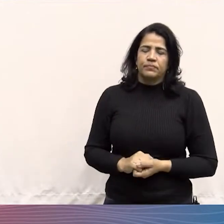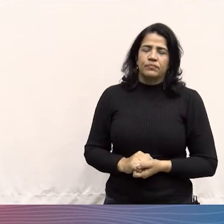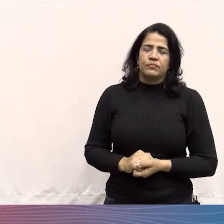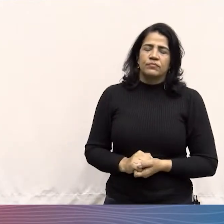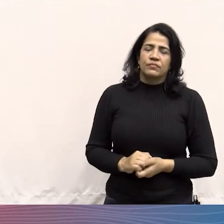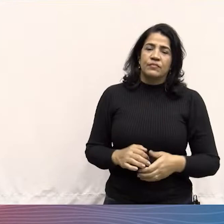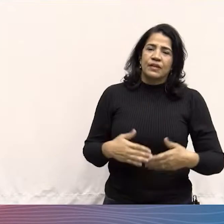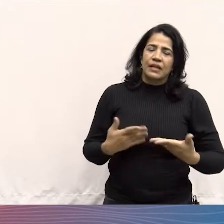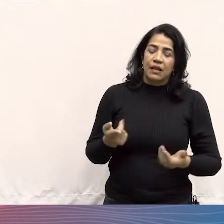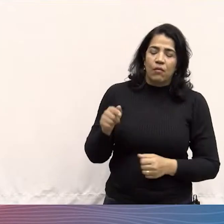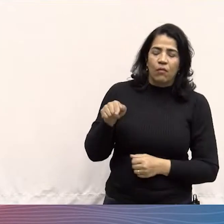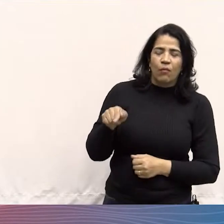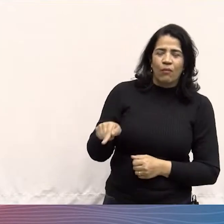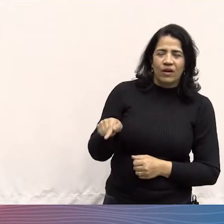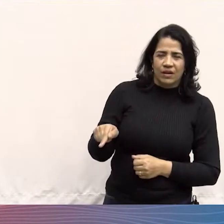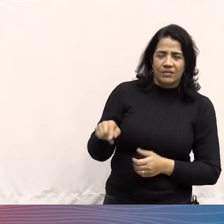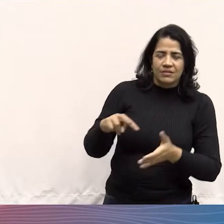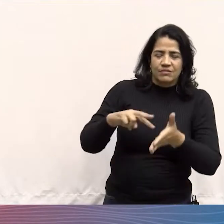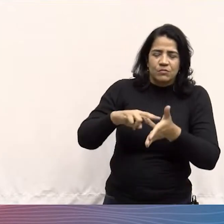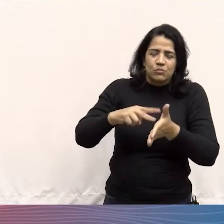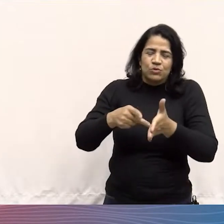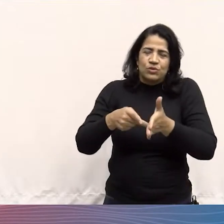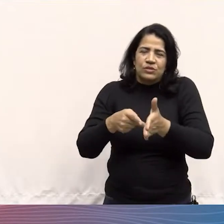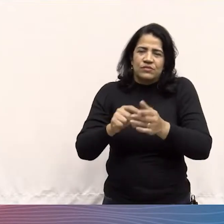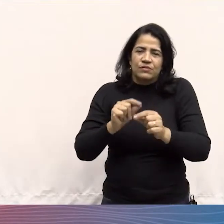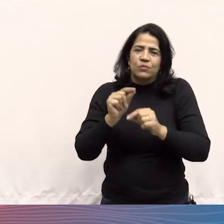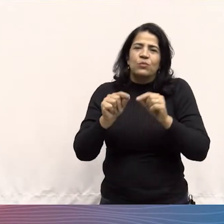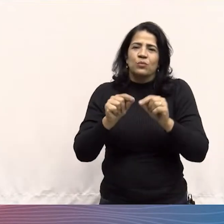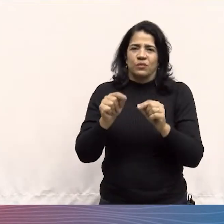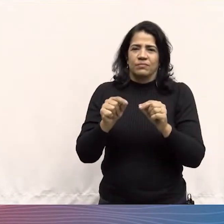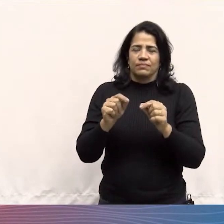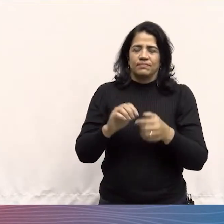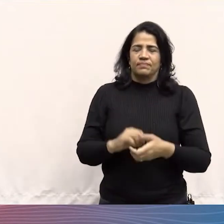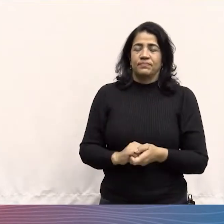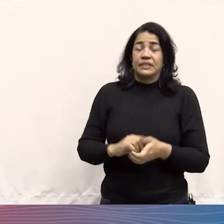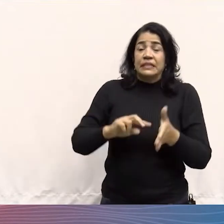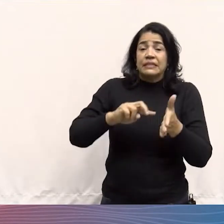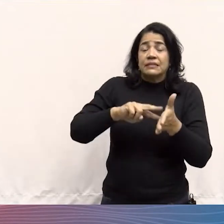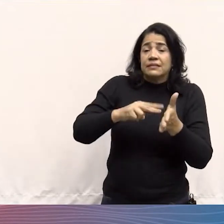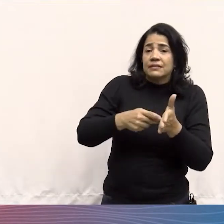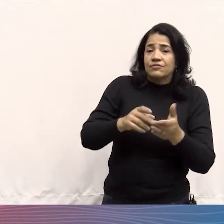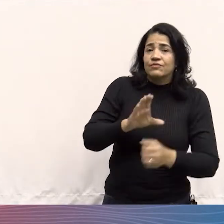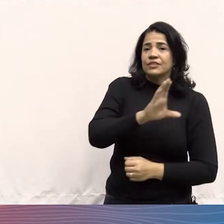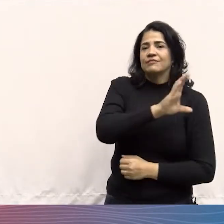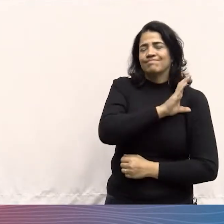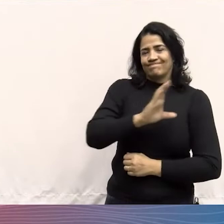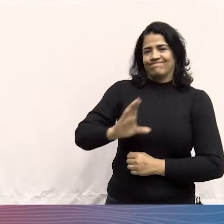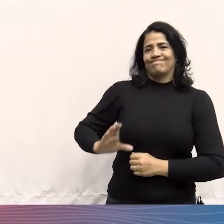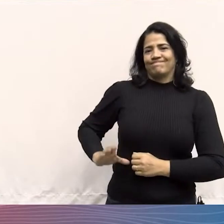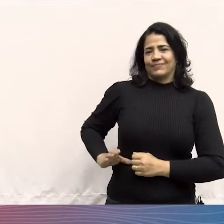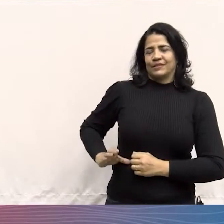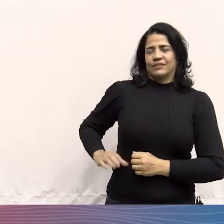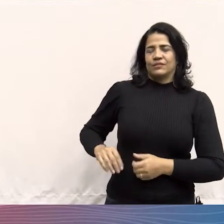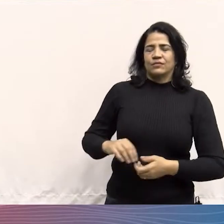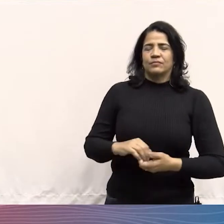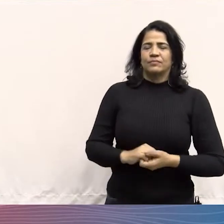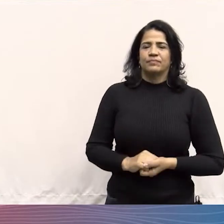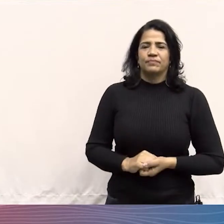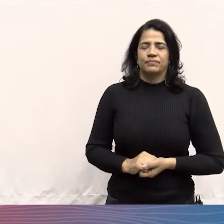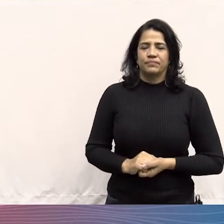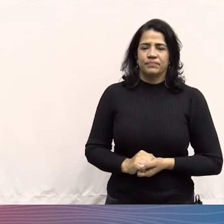esse cubo é Cristo, mas não apenas Cristo. Muitos dizem que é